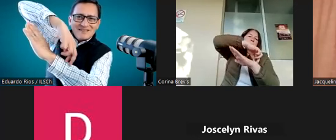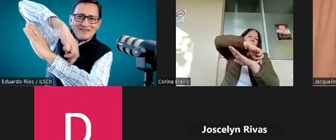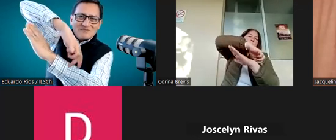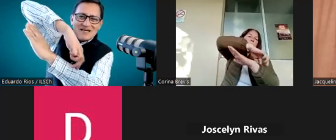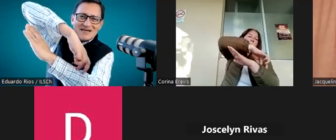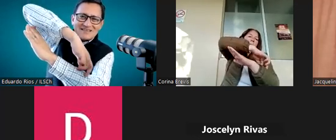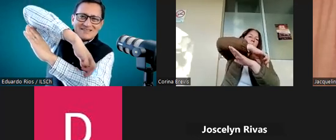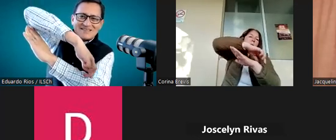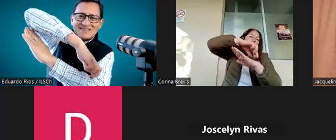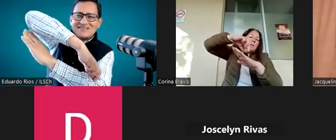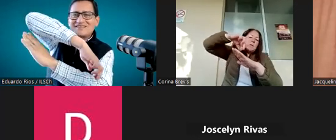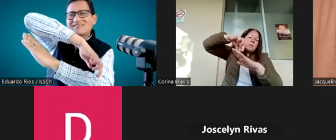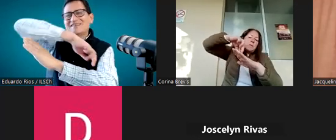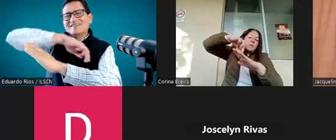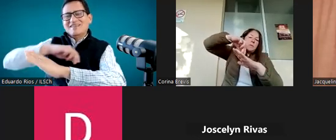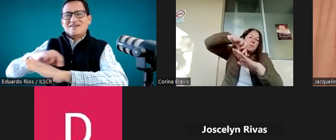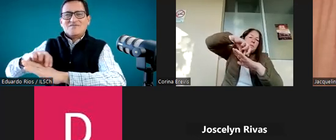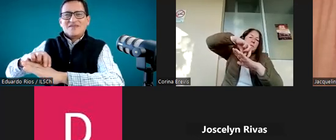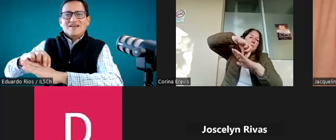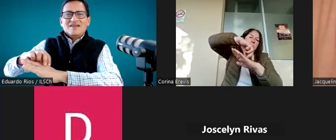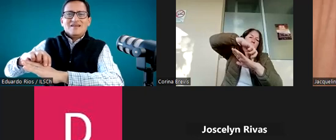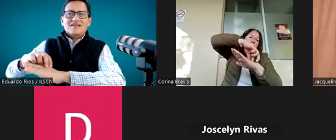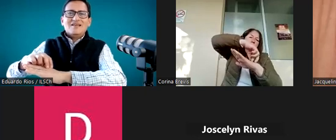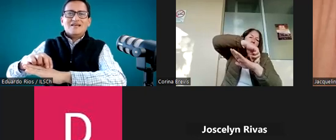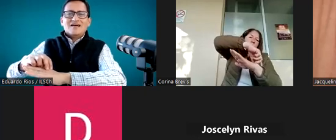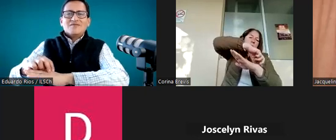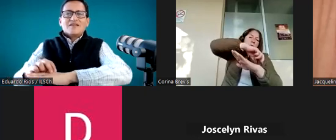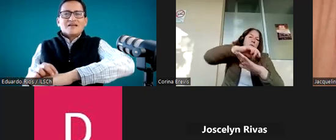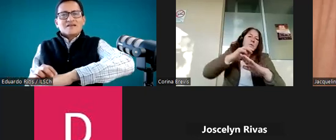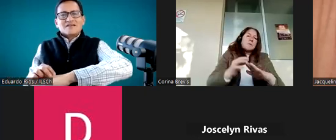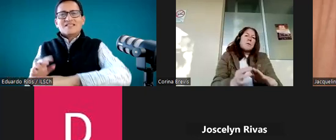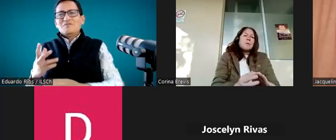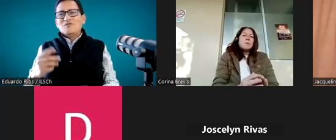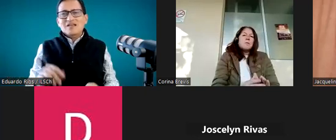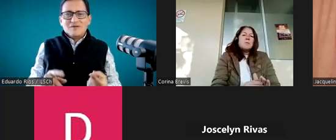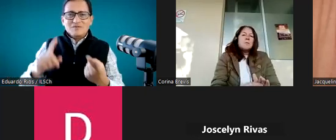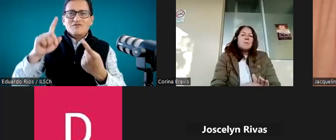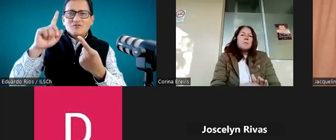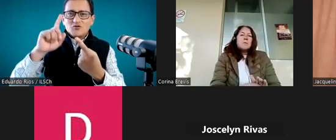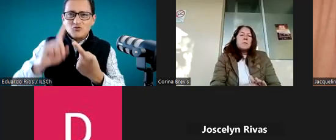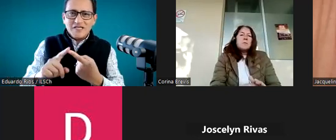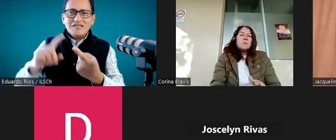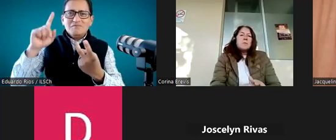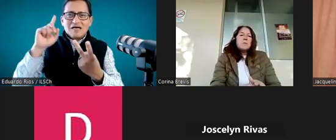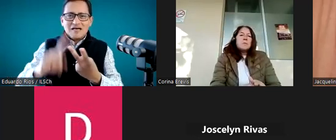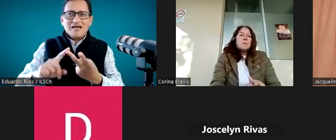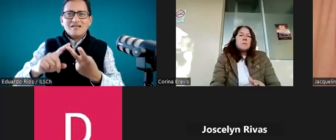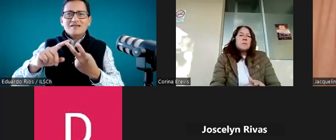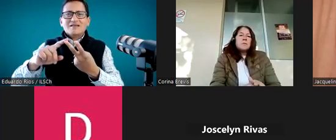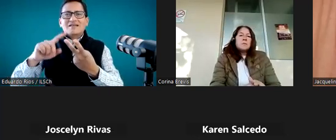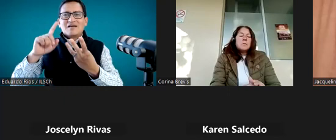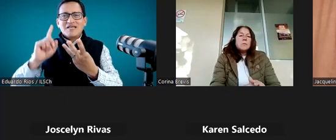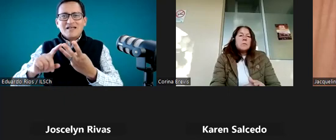Bajar. Bajar. Ya. Y ya tenemos, mire, aprendimos el verbo subir,